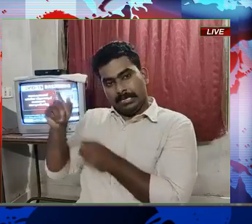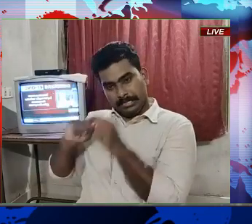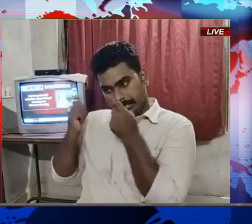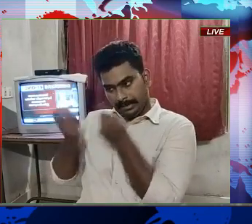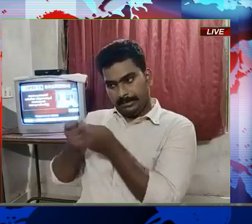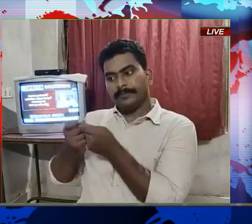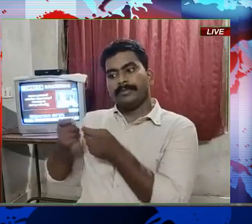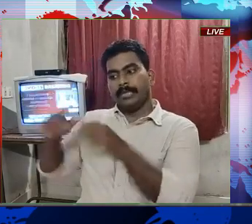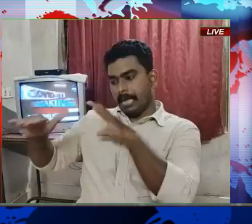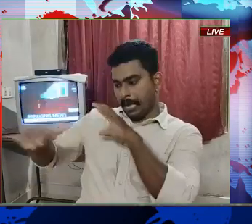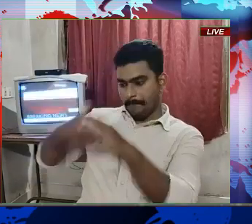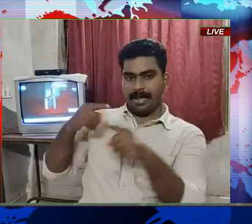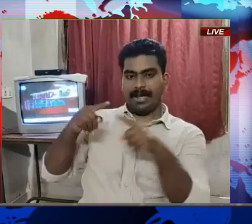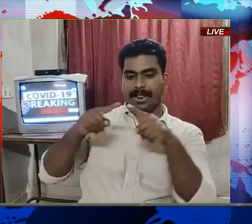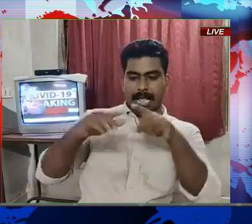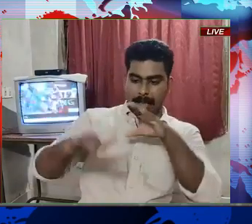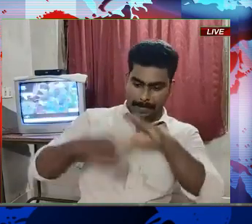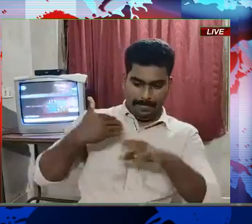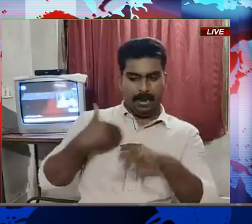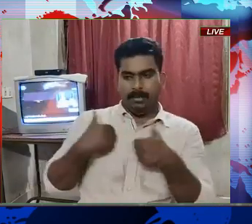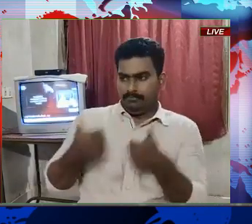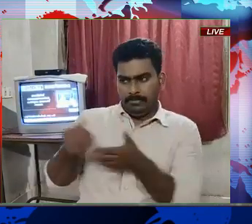30 IC യൂണിറ്റുകൾ സ്ഥാപിക്കുന്നതിന്